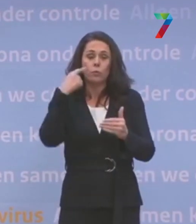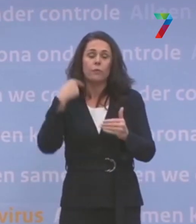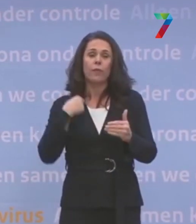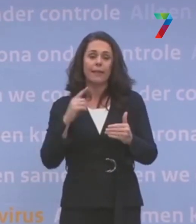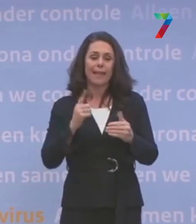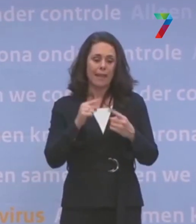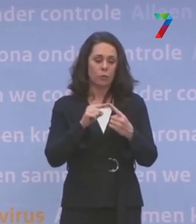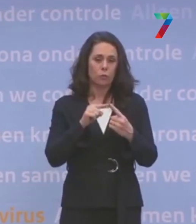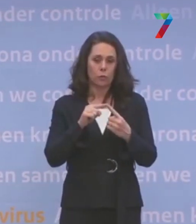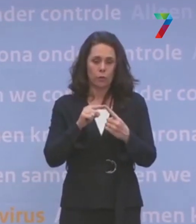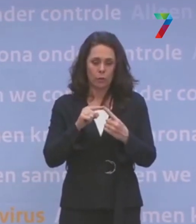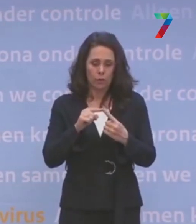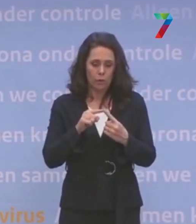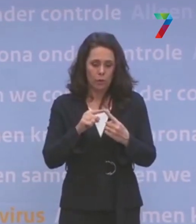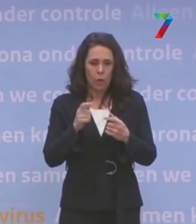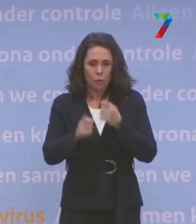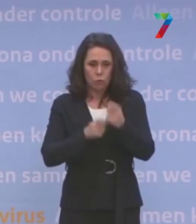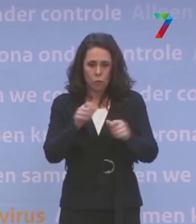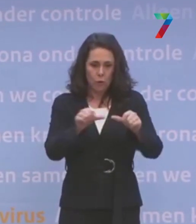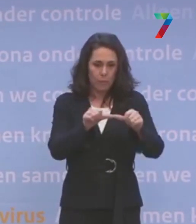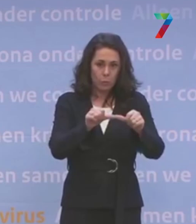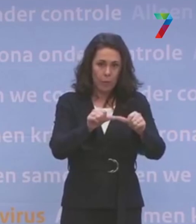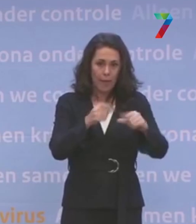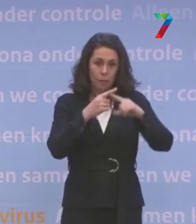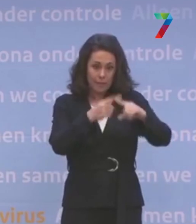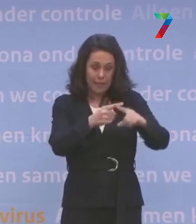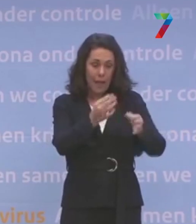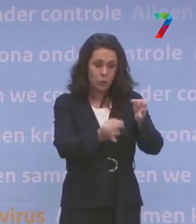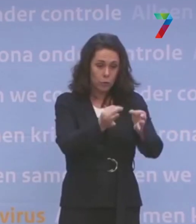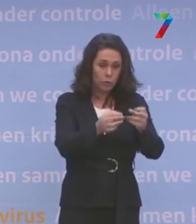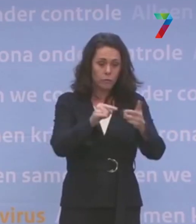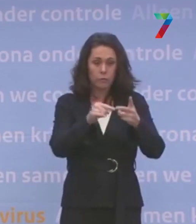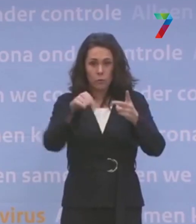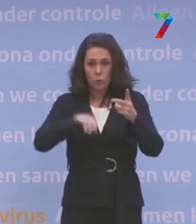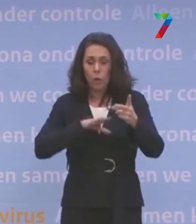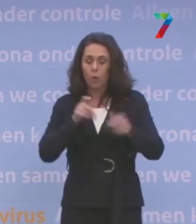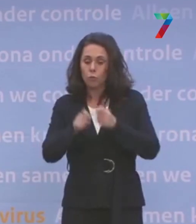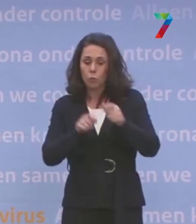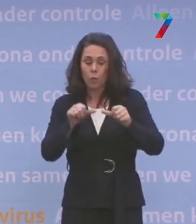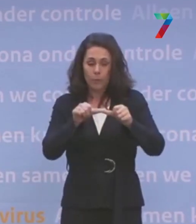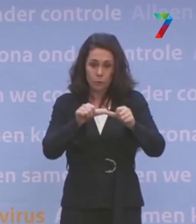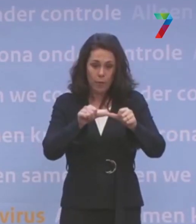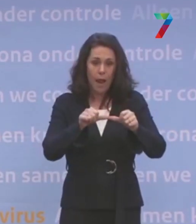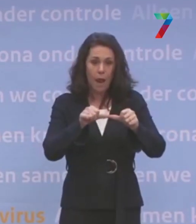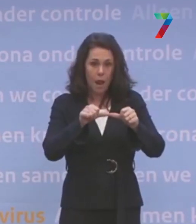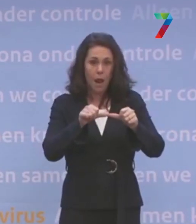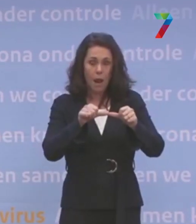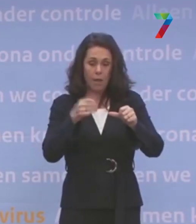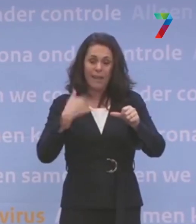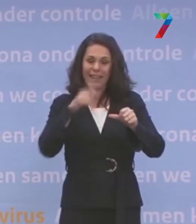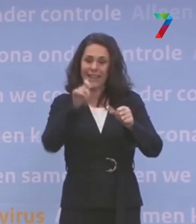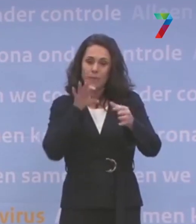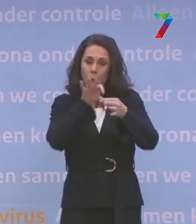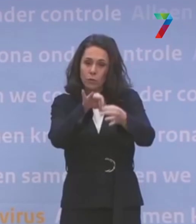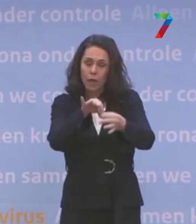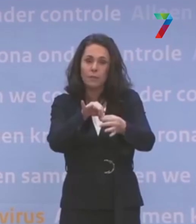eerst was het punt het zorgpersoneel in de ziekenhuizen kon worden getest. Nu kan ook worden getest het zorgpersoneel wat cliëntcontact heeft